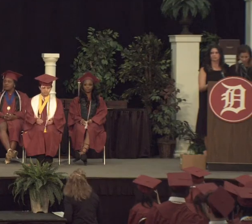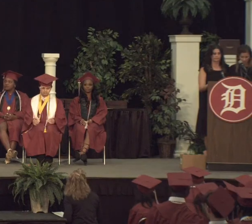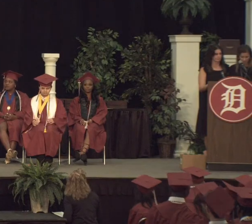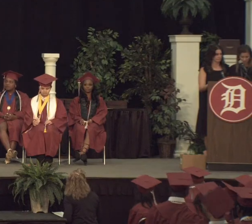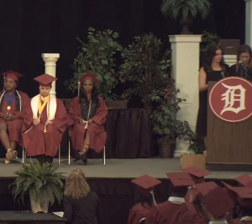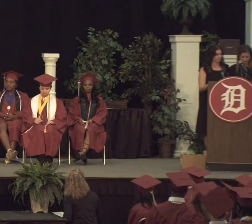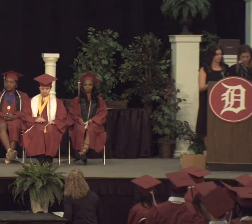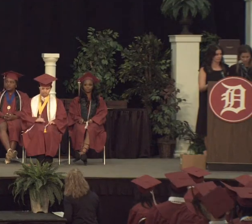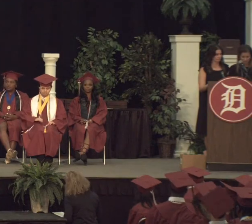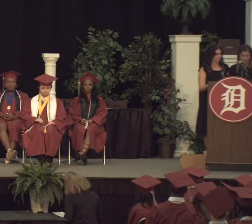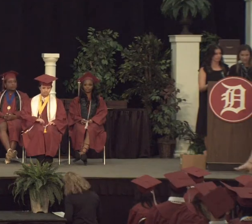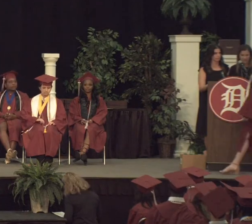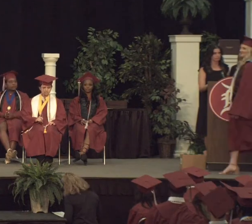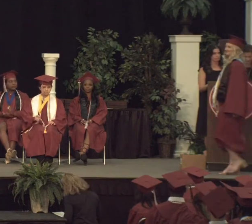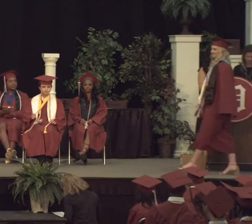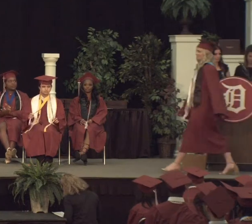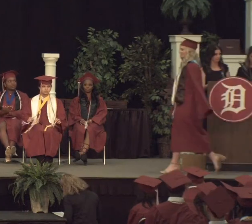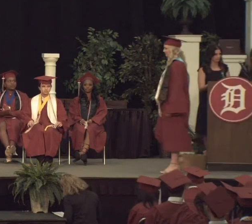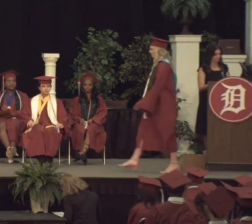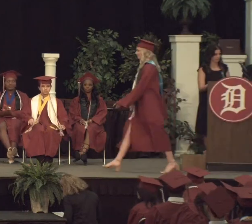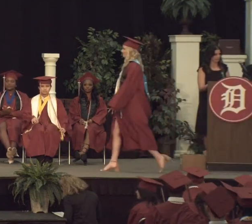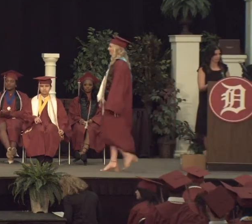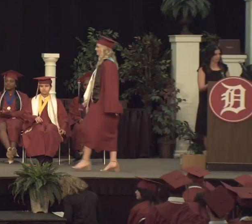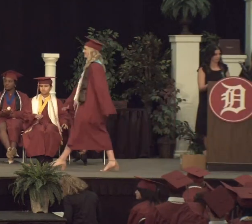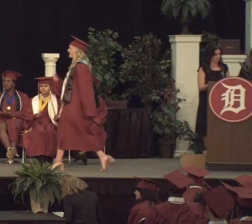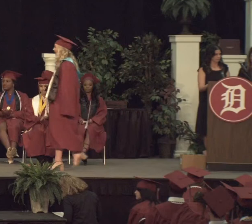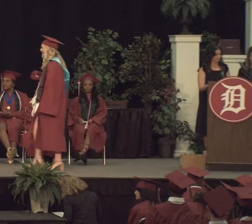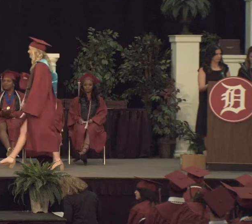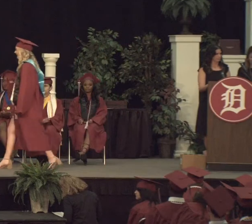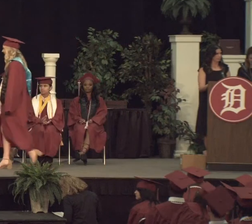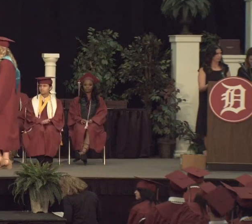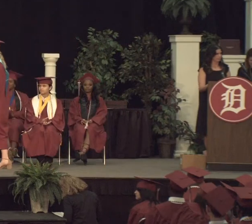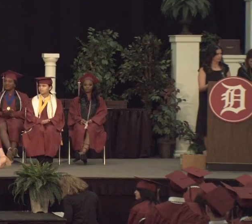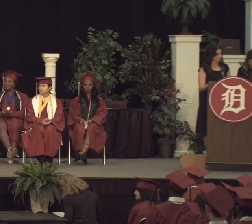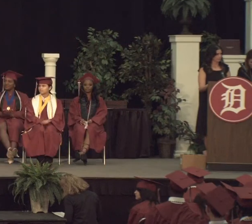Emma Looper, magna cum laude.